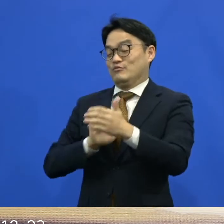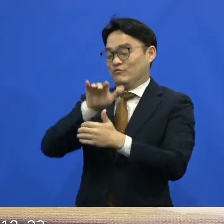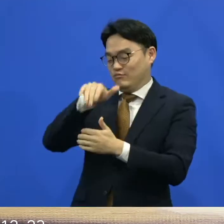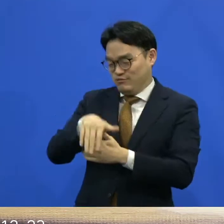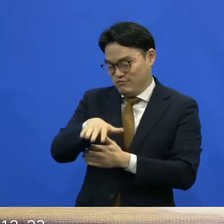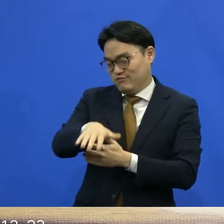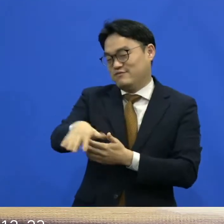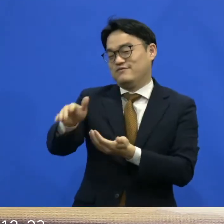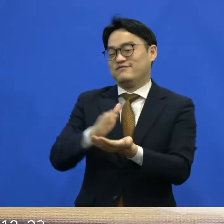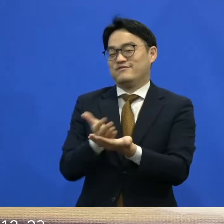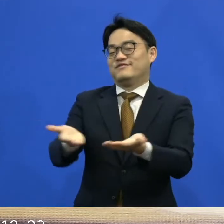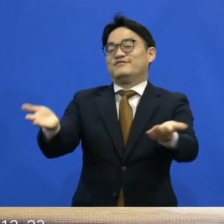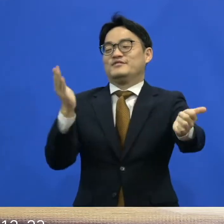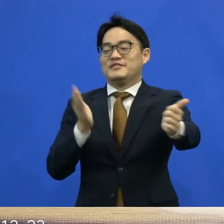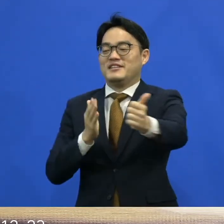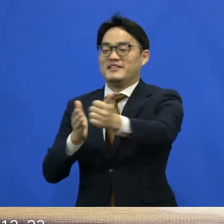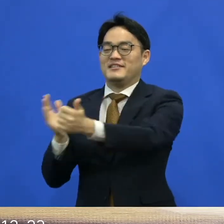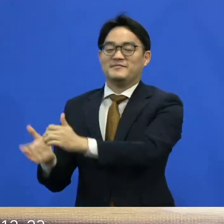네.